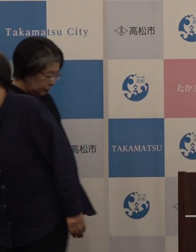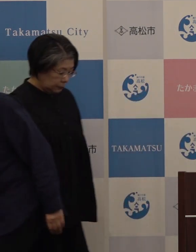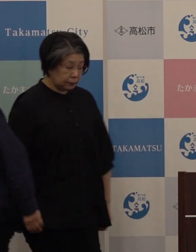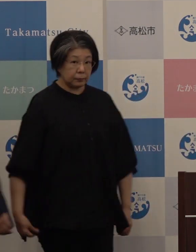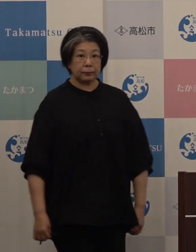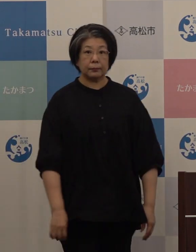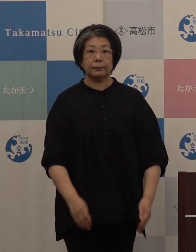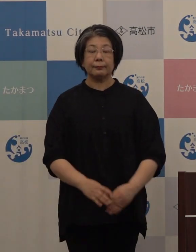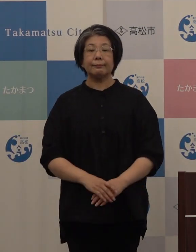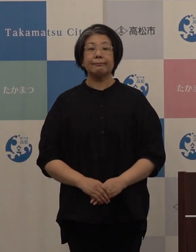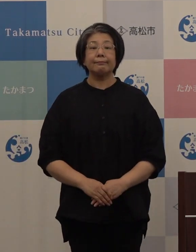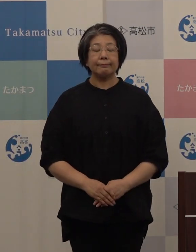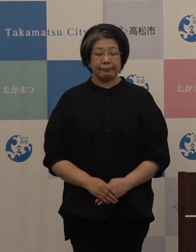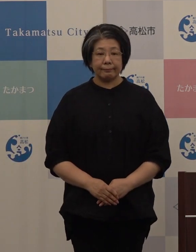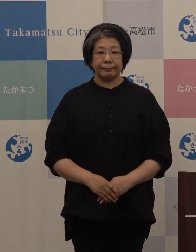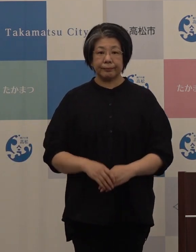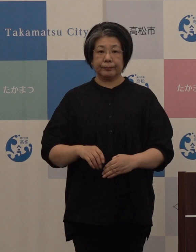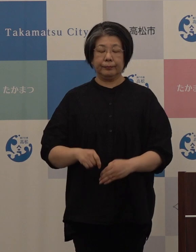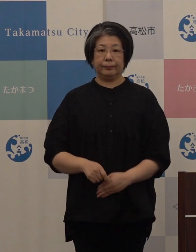な。はい、